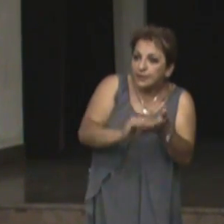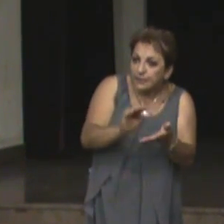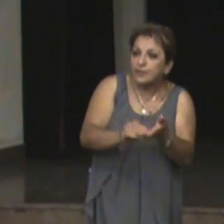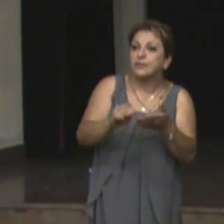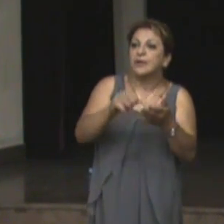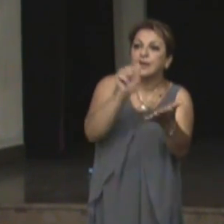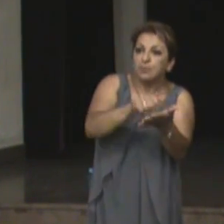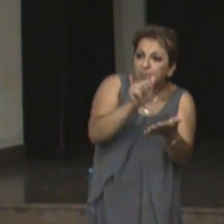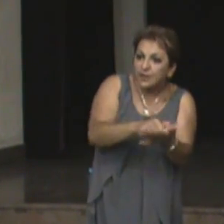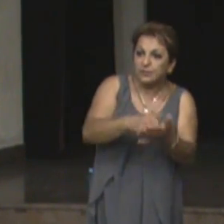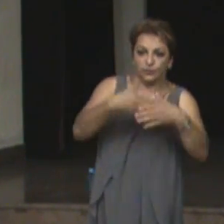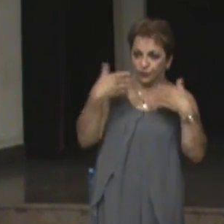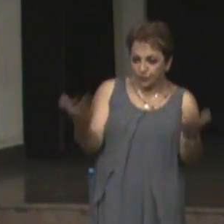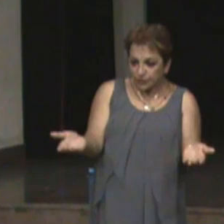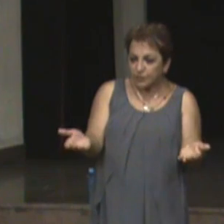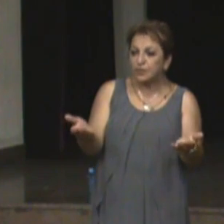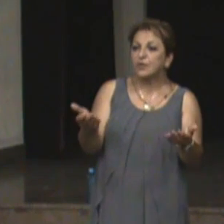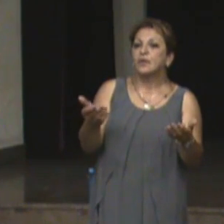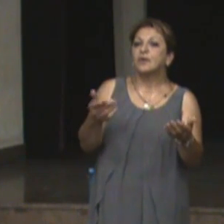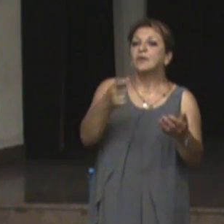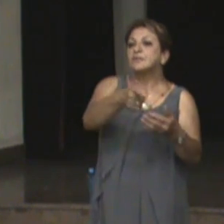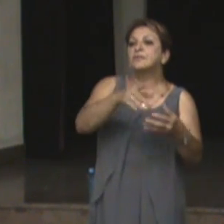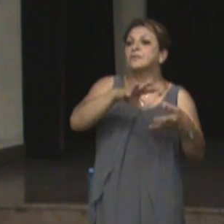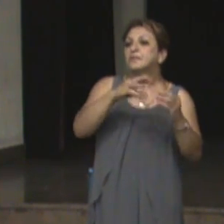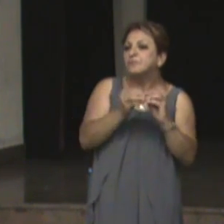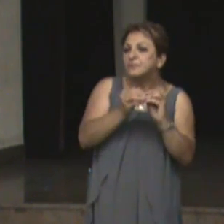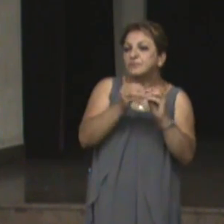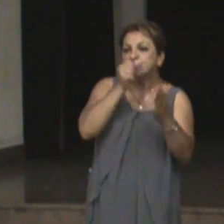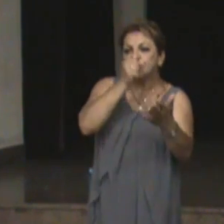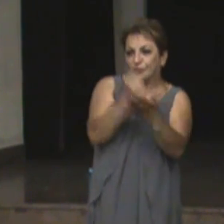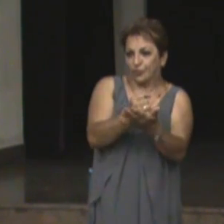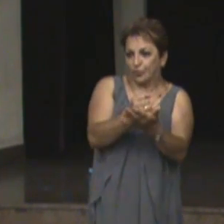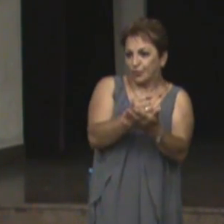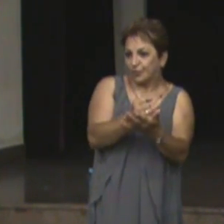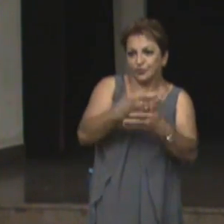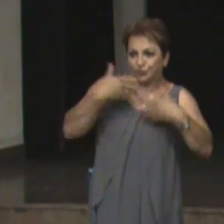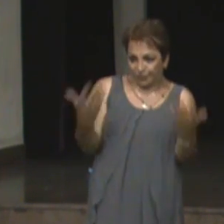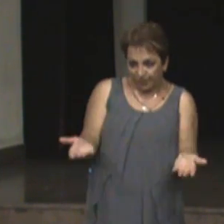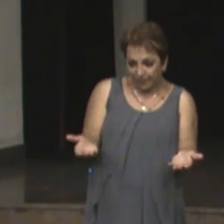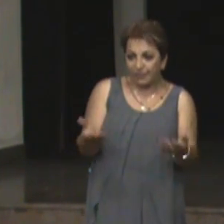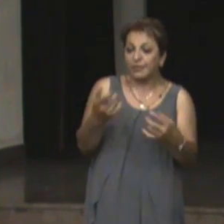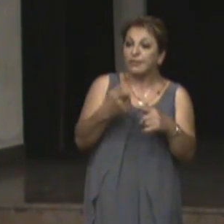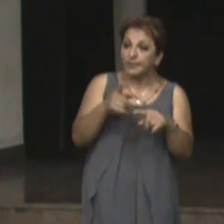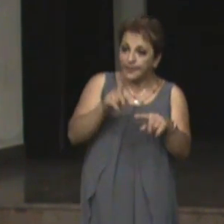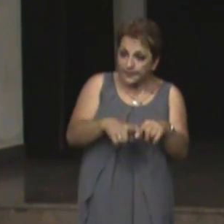մի տեղ, տպագրվել, եւ դա ամփոփող տարիների ընթացքում մնար։ Ուրեմն